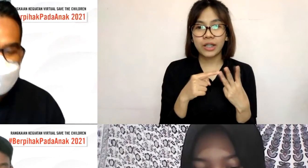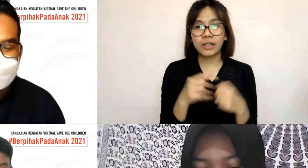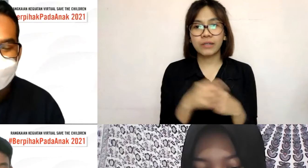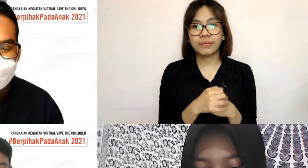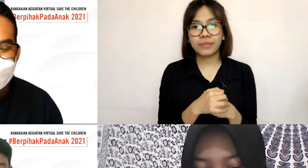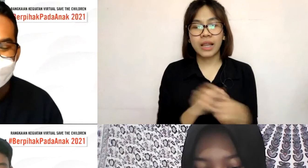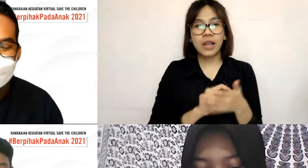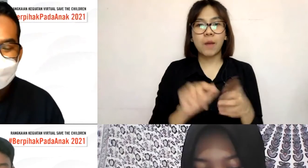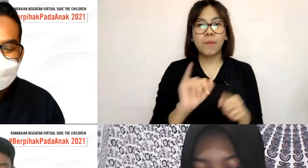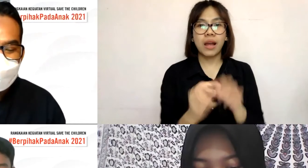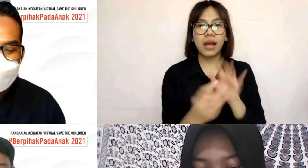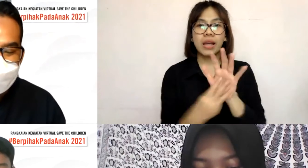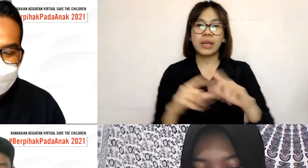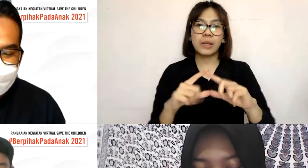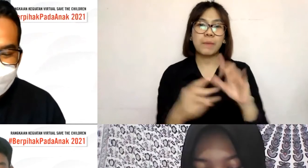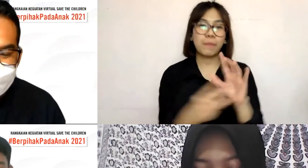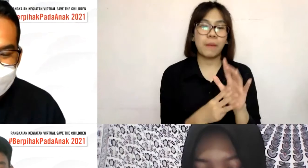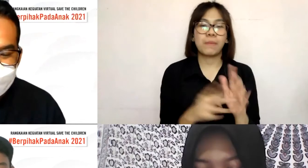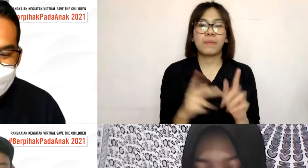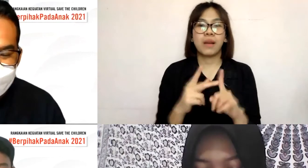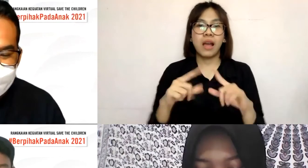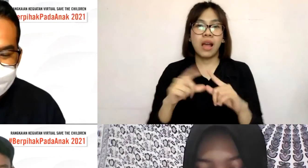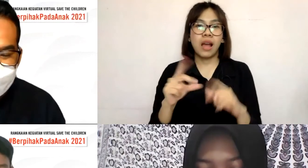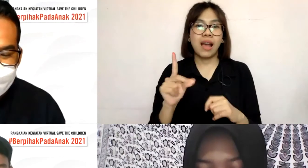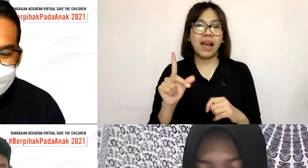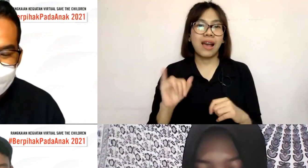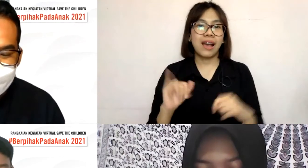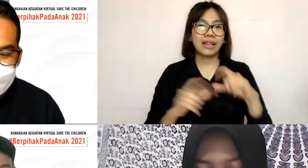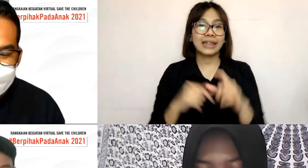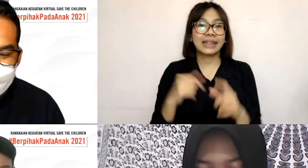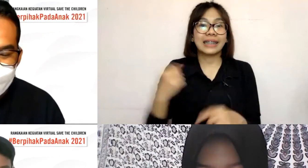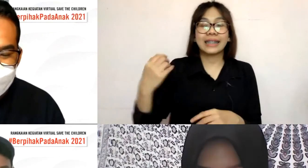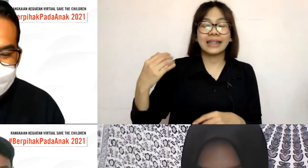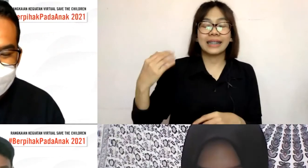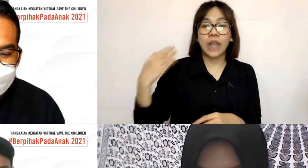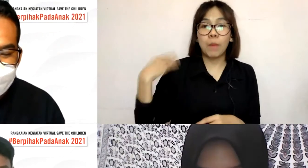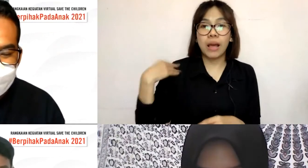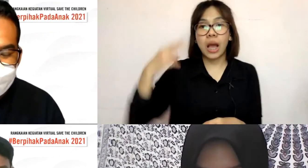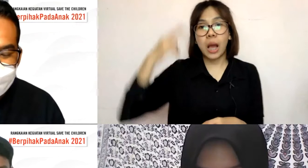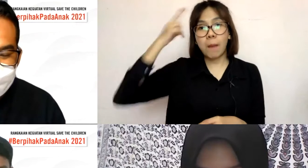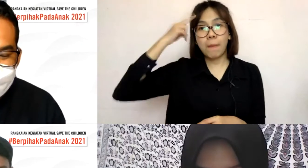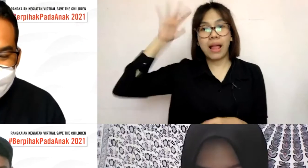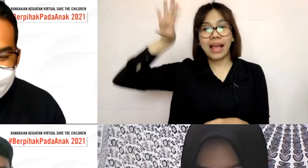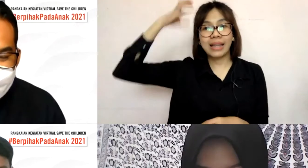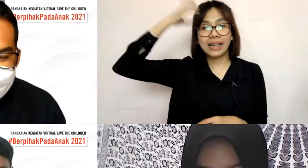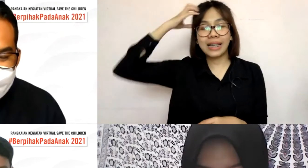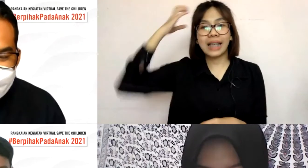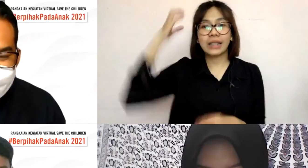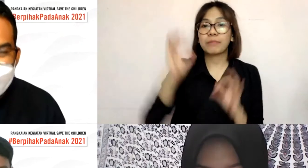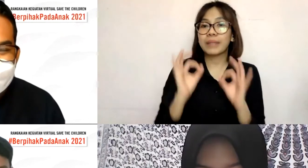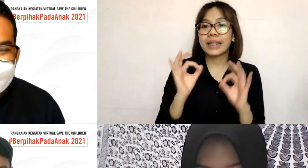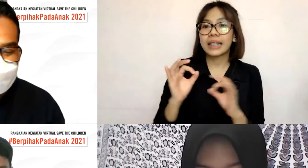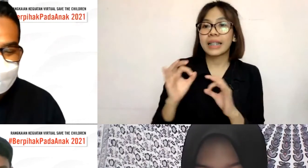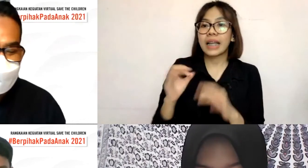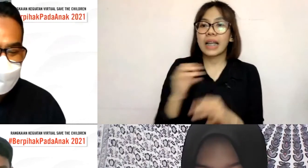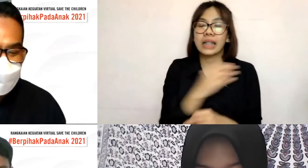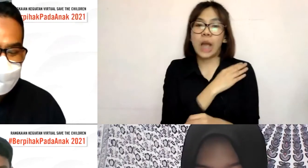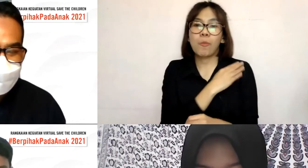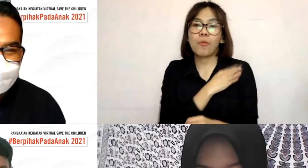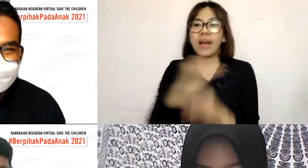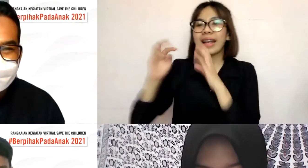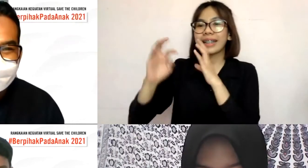Himam Haris, MPD, Kepala Dinas Pendidikan Kabupaten Cianjur, Provinsi Jawa Barat. Selamat siang menjelang